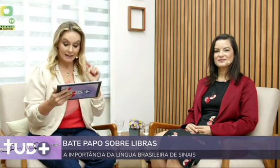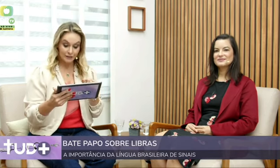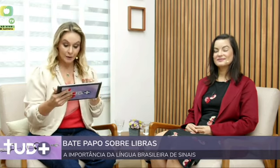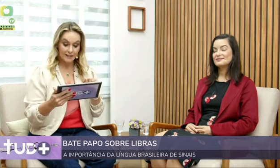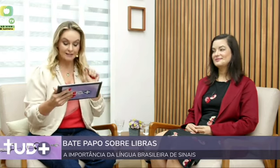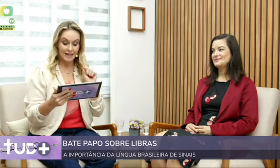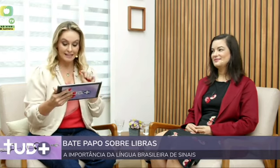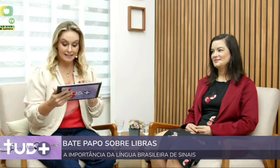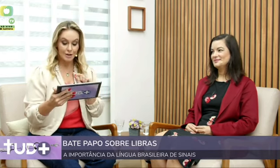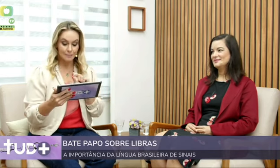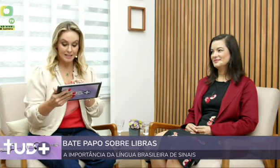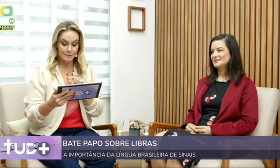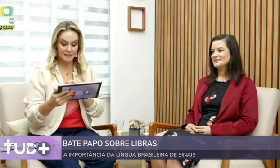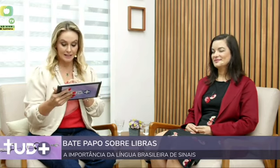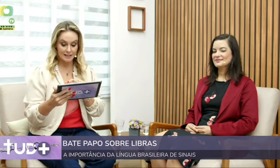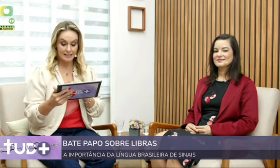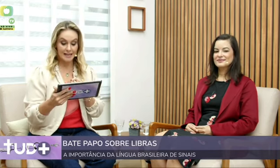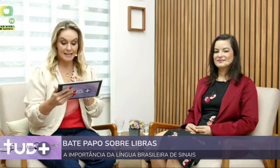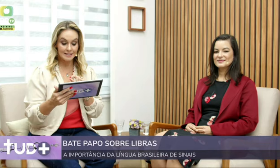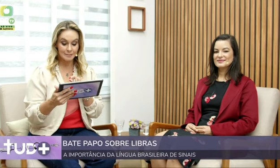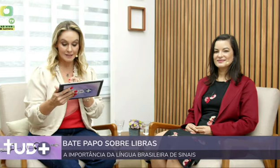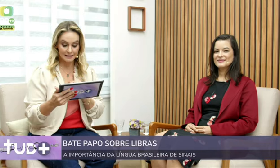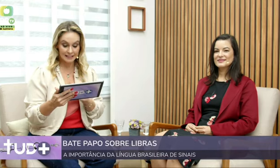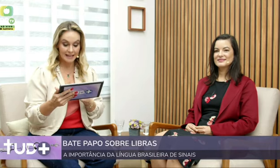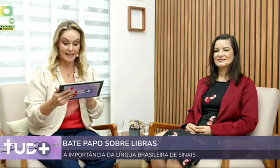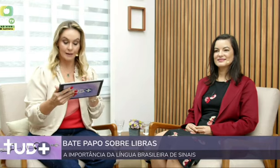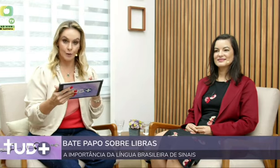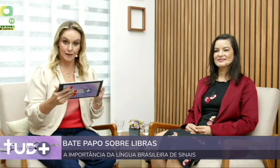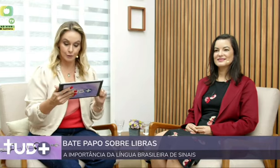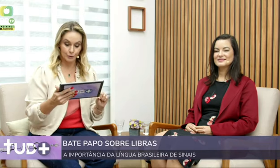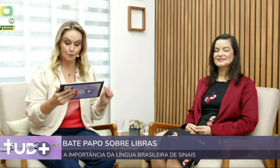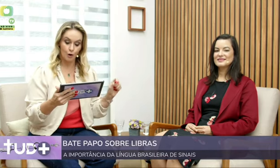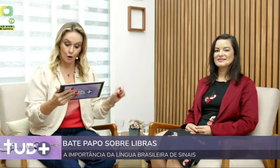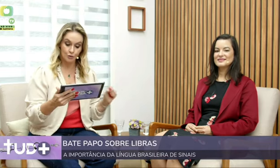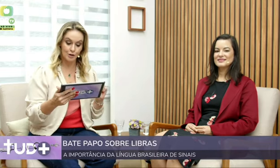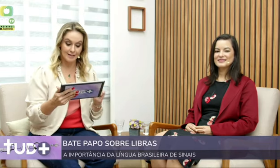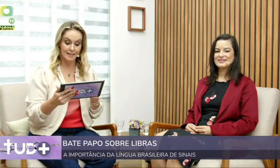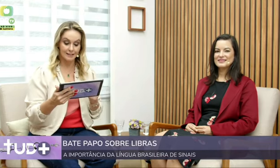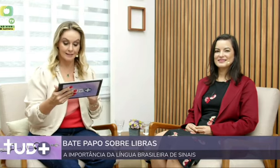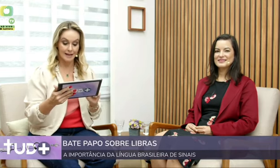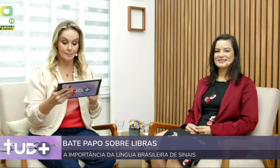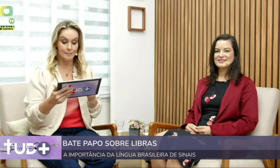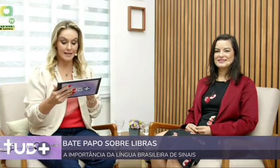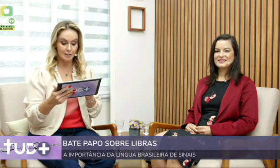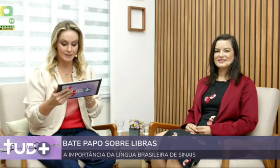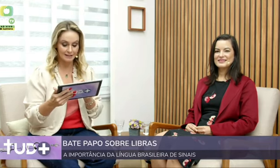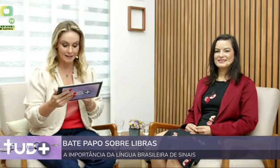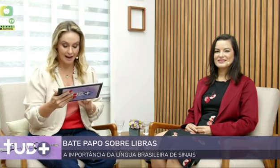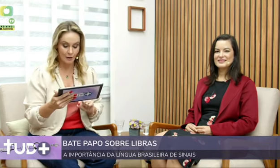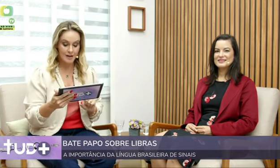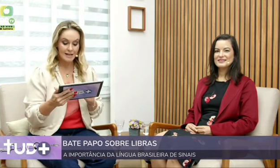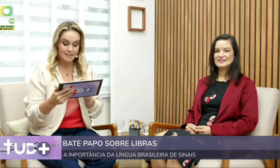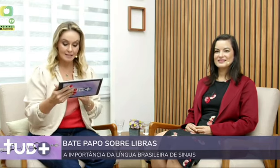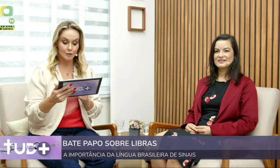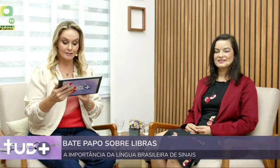Ela frequenta a Igreja Presbiteriana Esmirna, em Guarulhos, onde é secretária presbiterial e